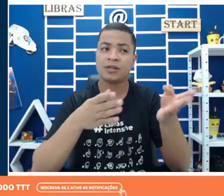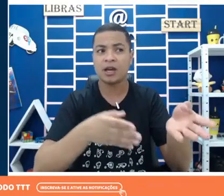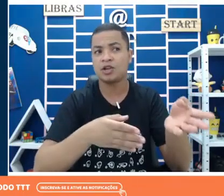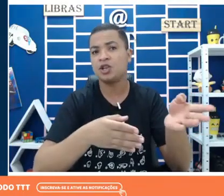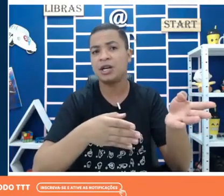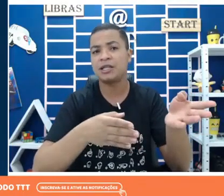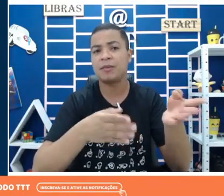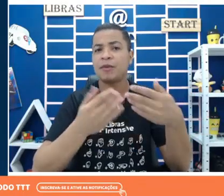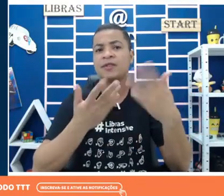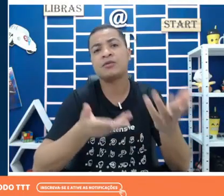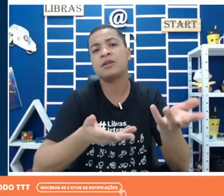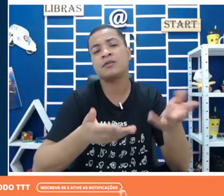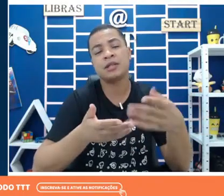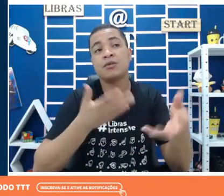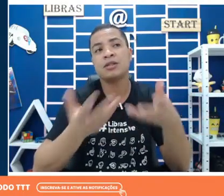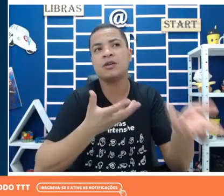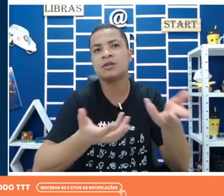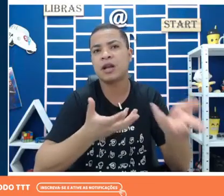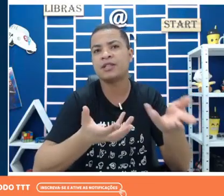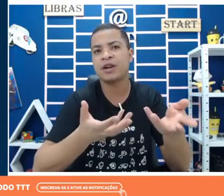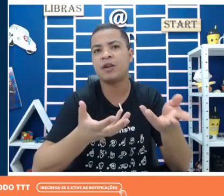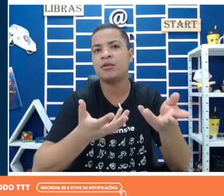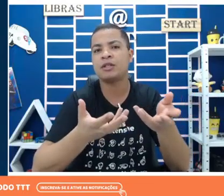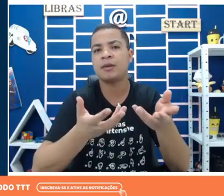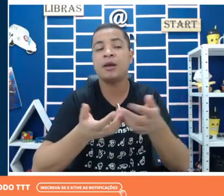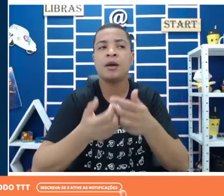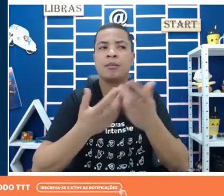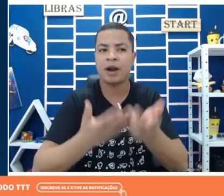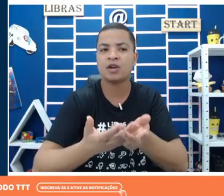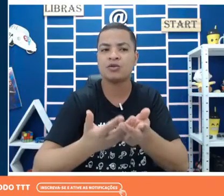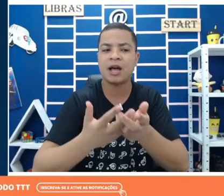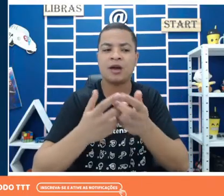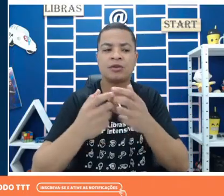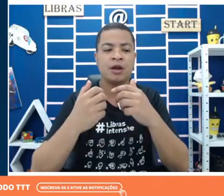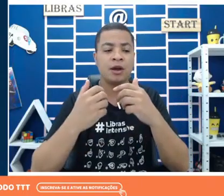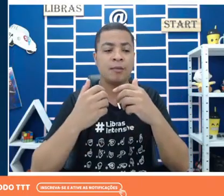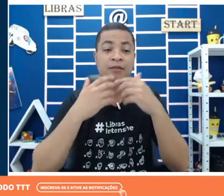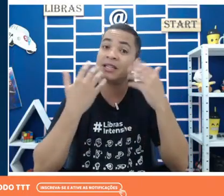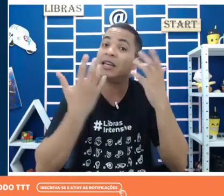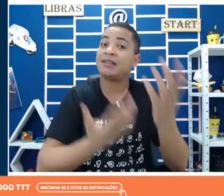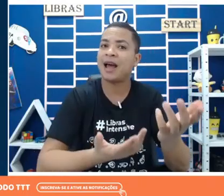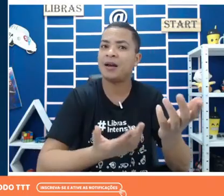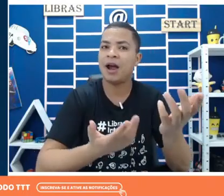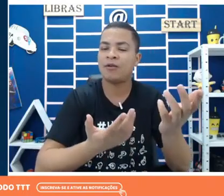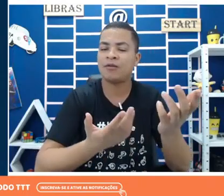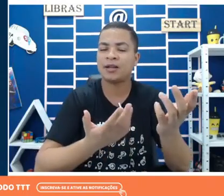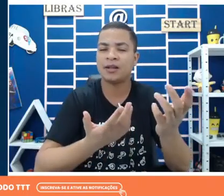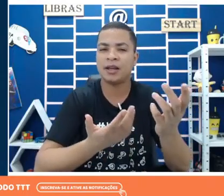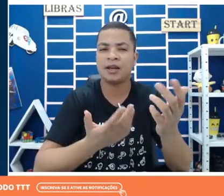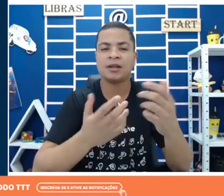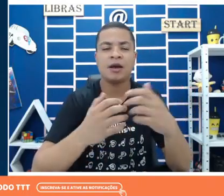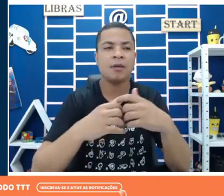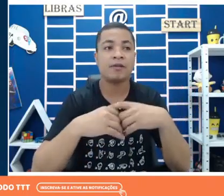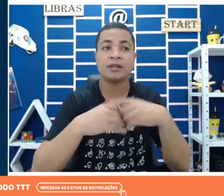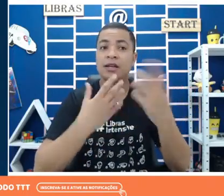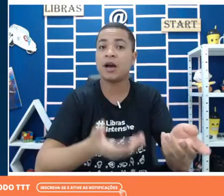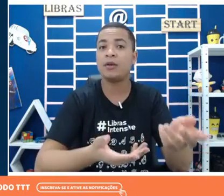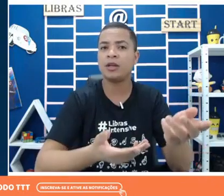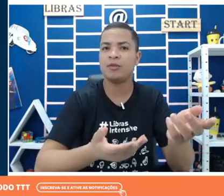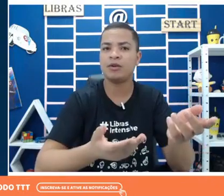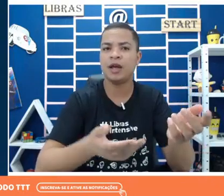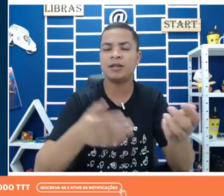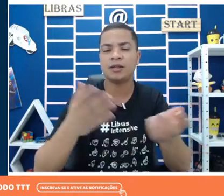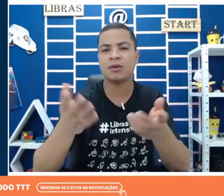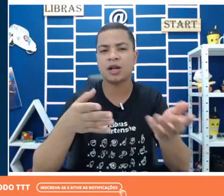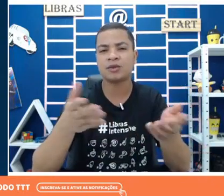você consegue atingir eles também, porque você está usando os classificadores também para ajudá-los para facilitar a conversa deles, para facilitar